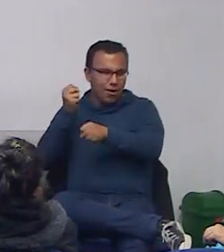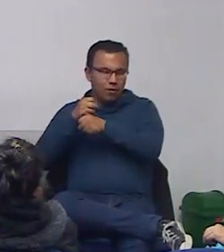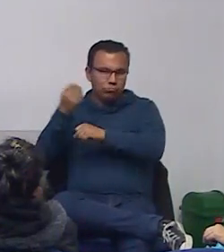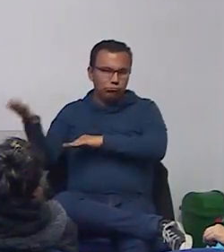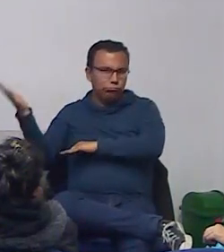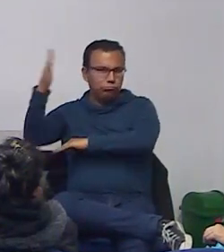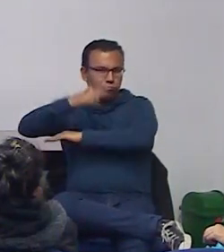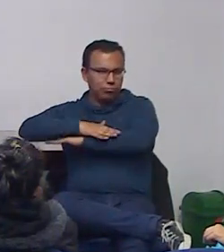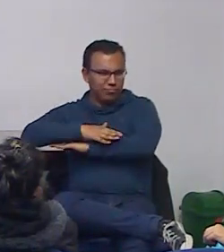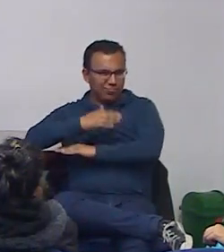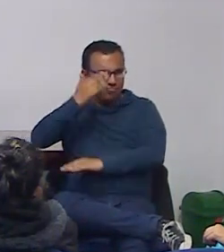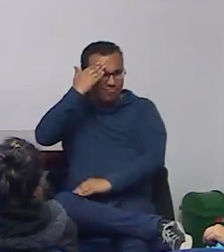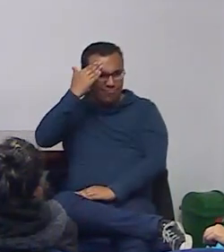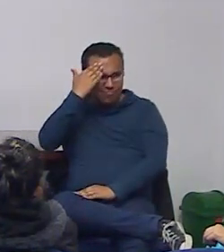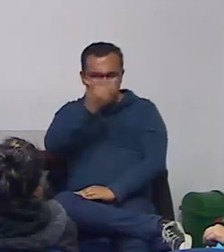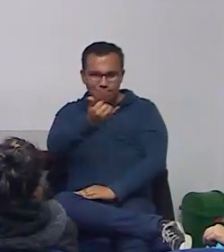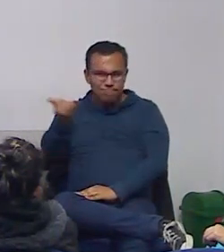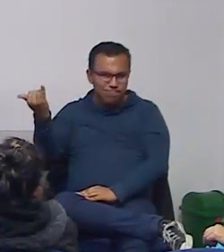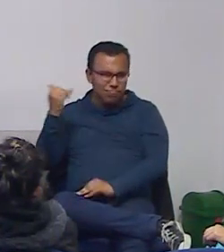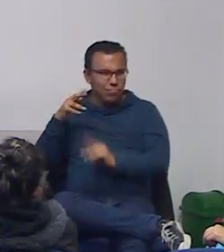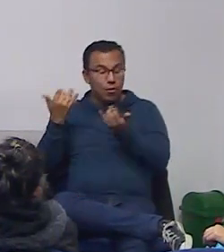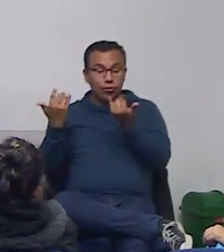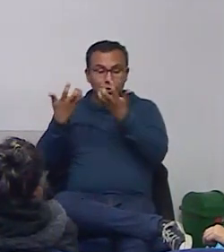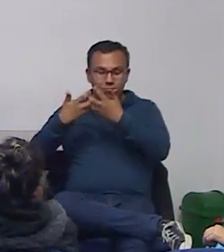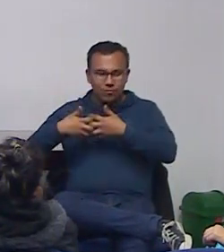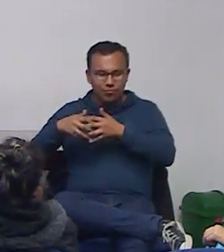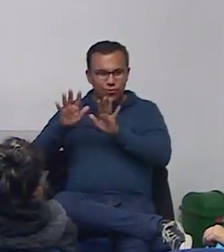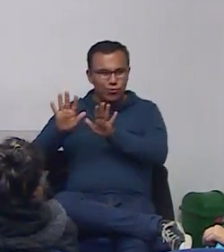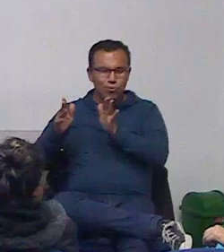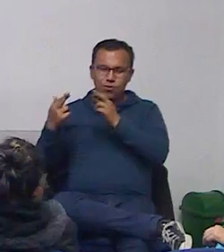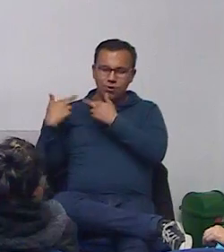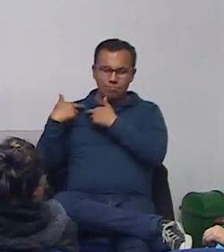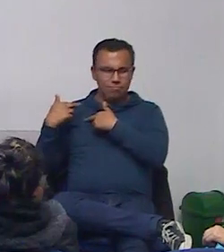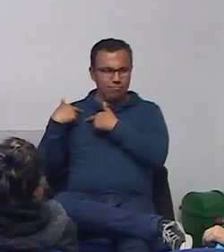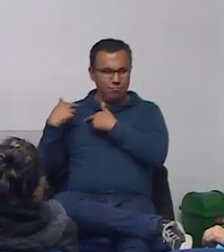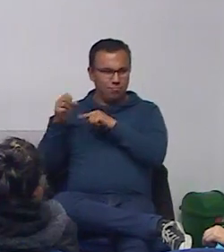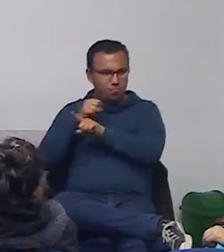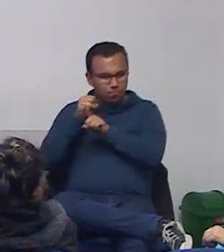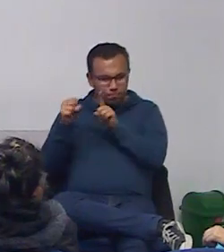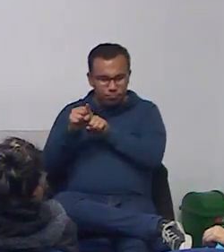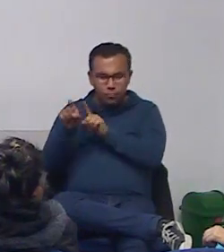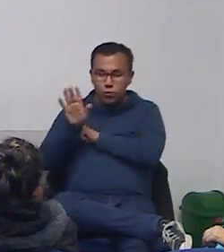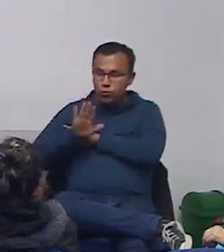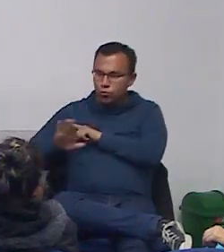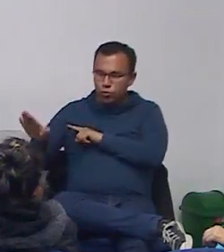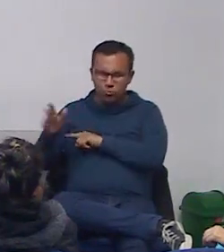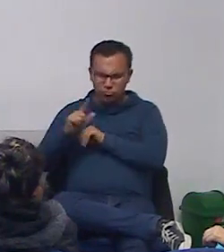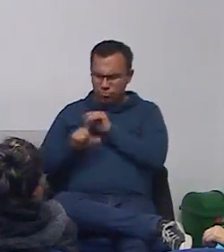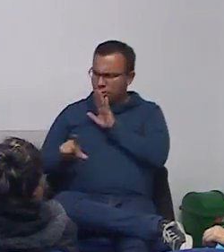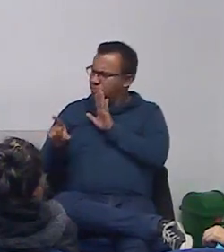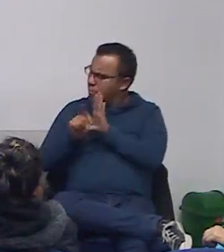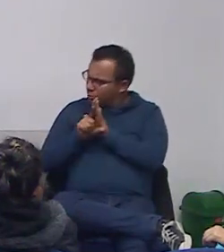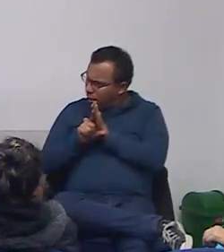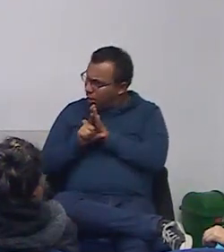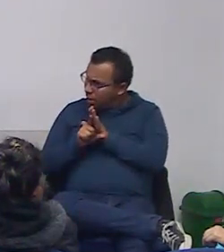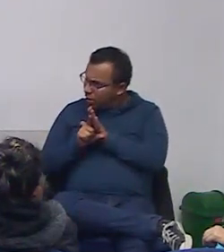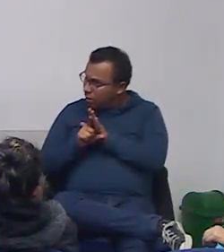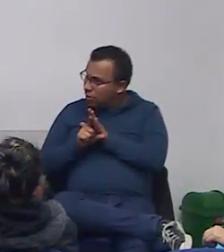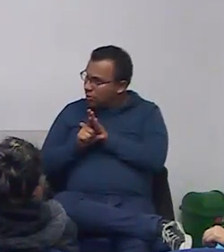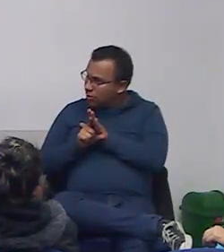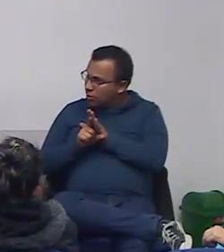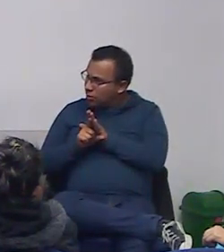eh las empresas tienen todo el tema de responsabilidad social Entonces digamos que no sé si por ley Juli